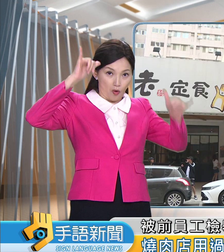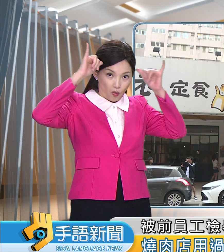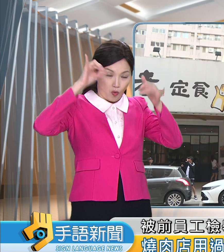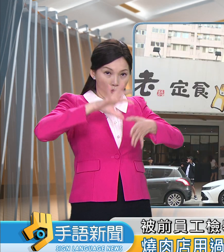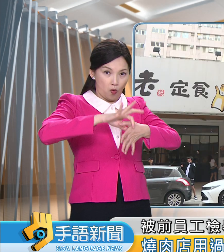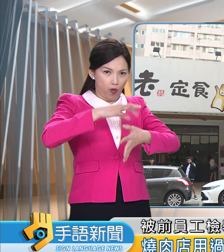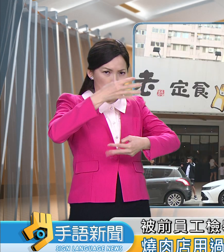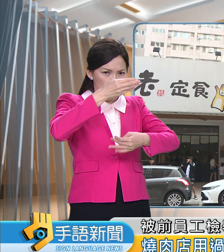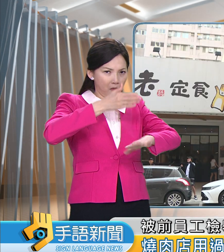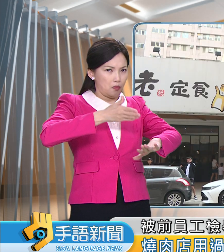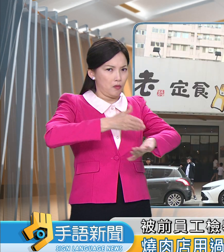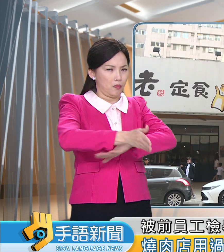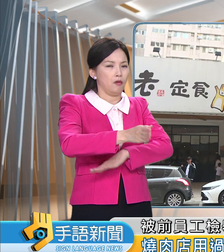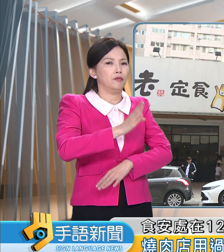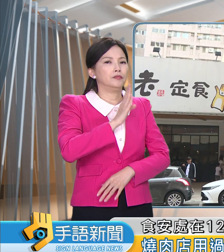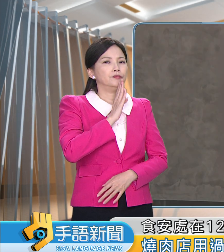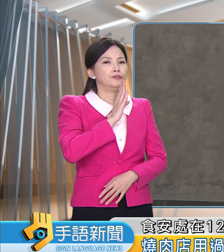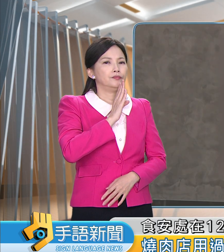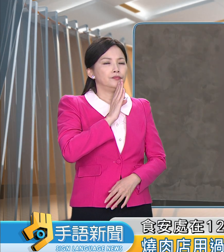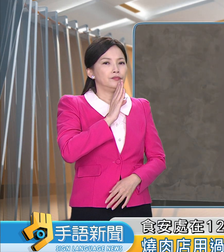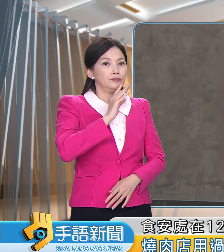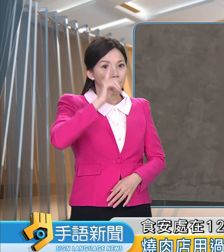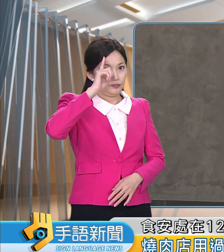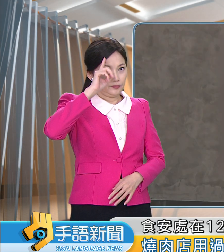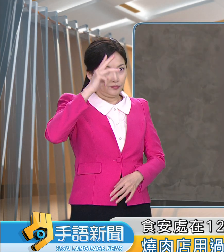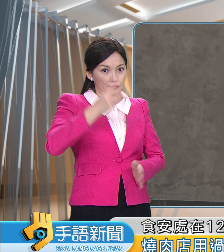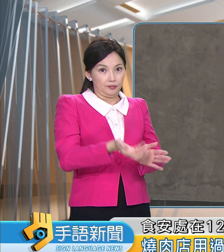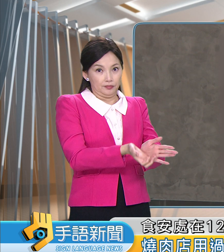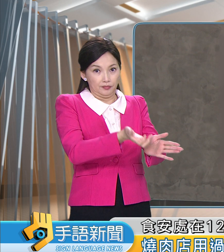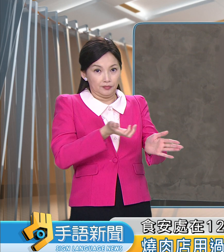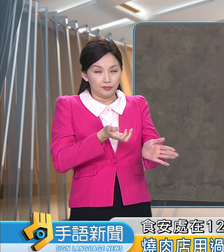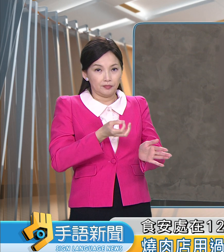期牛肉。食安处在12号前往稽